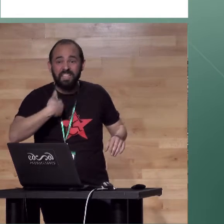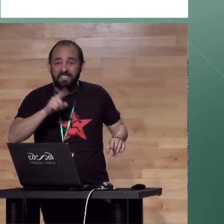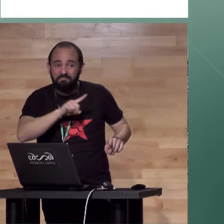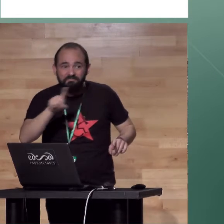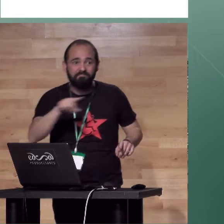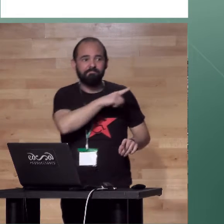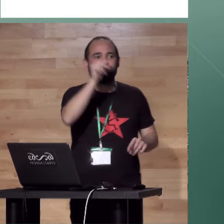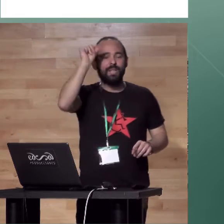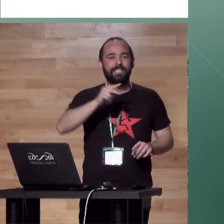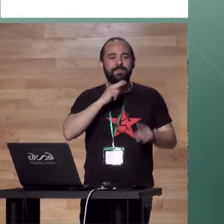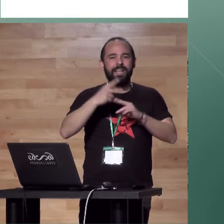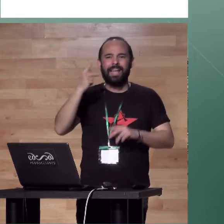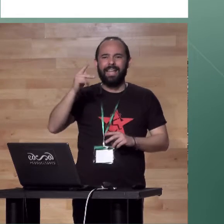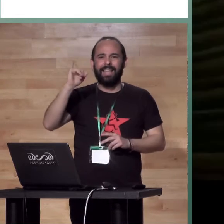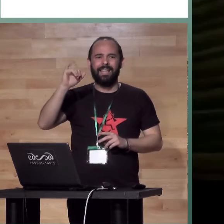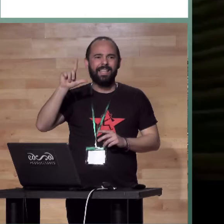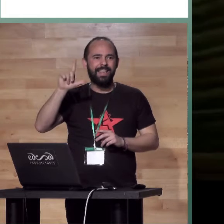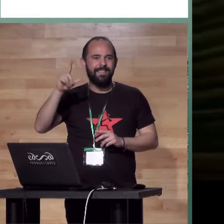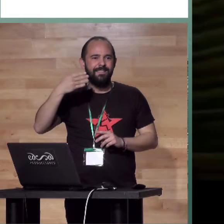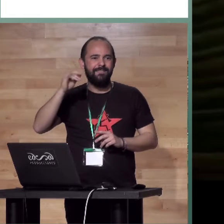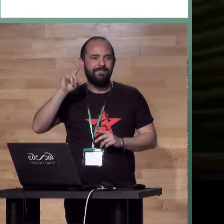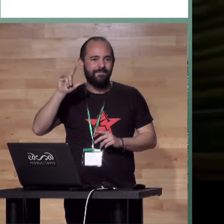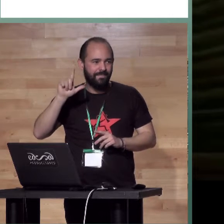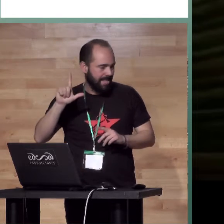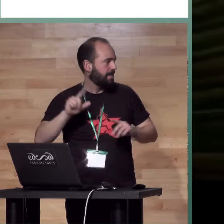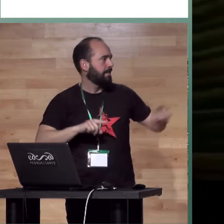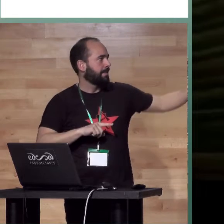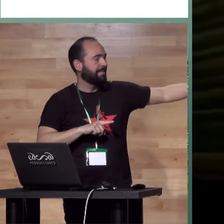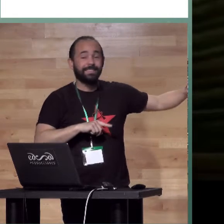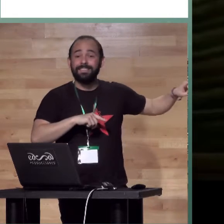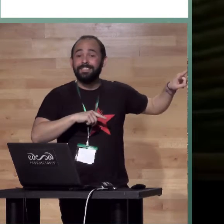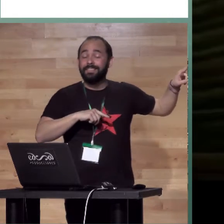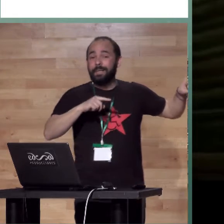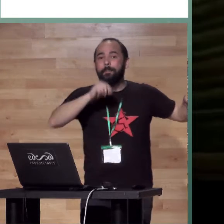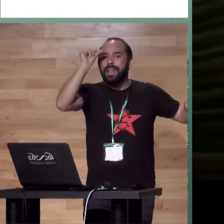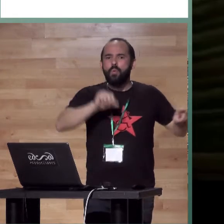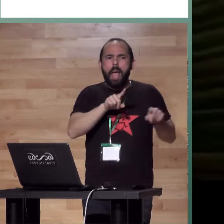No sé si esta la habéis visto o la conocéis. Es Kill Bill.